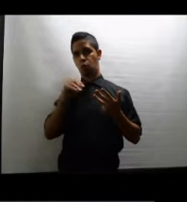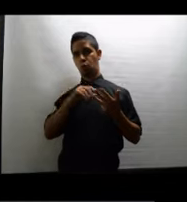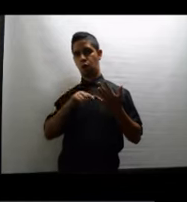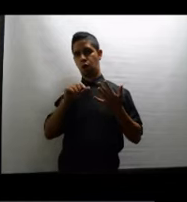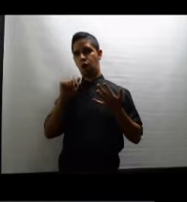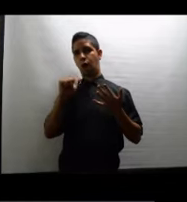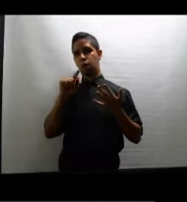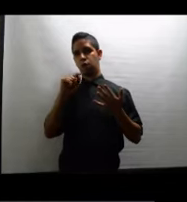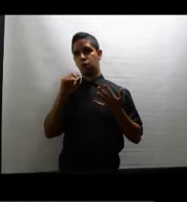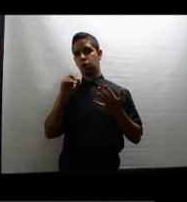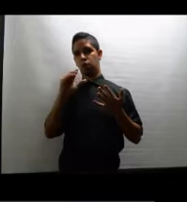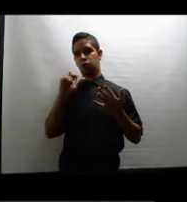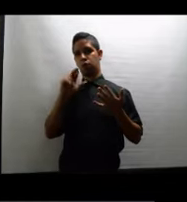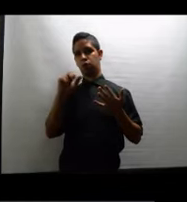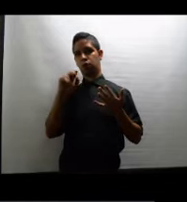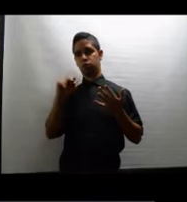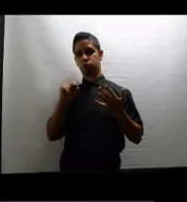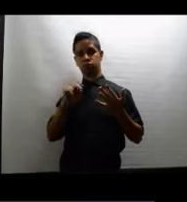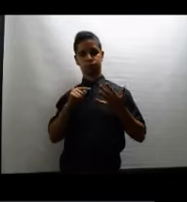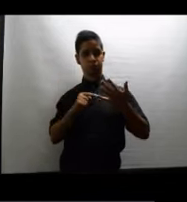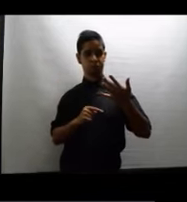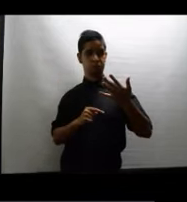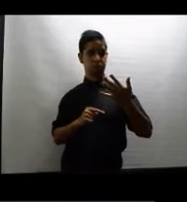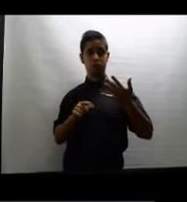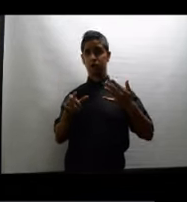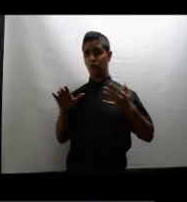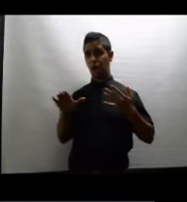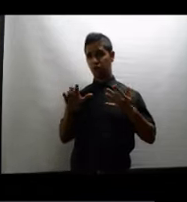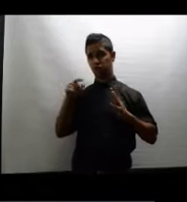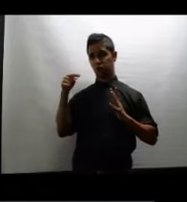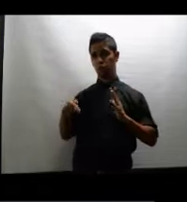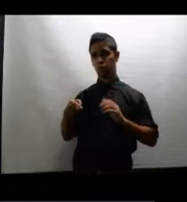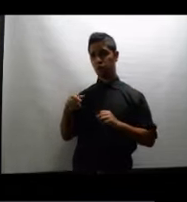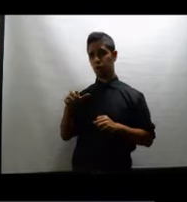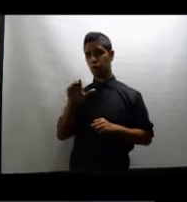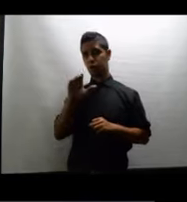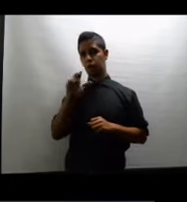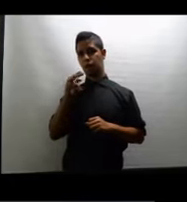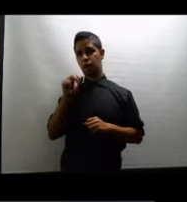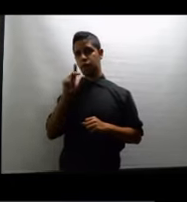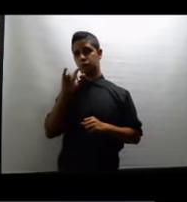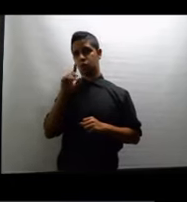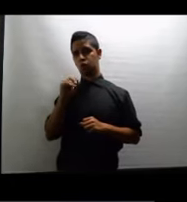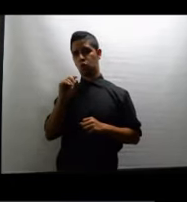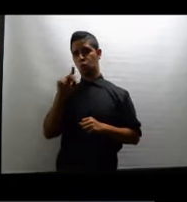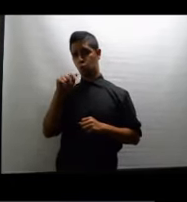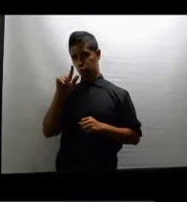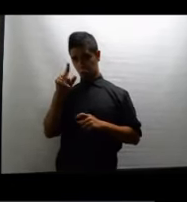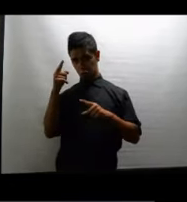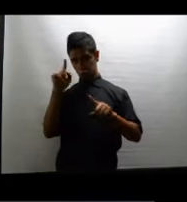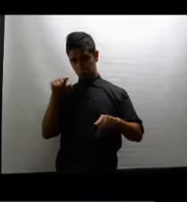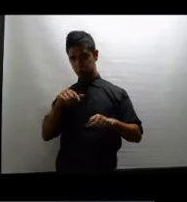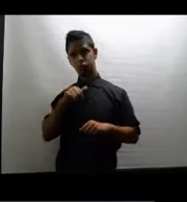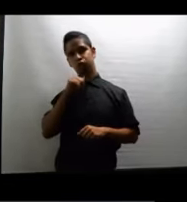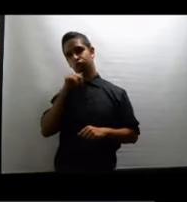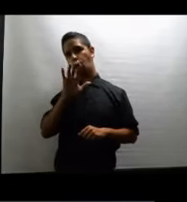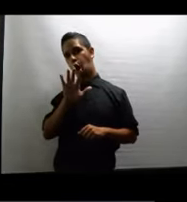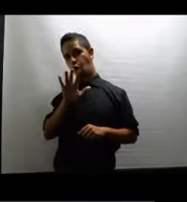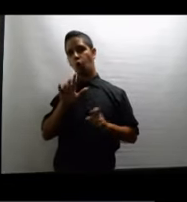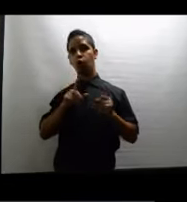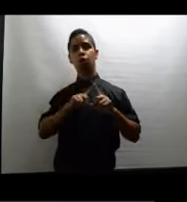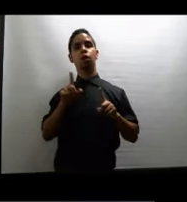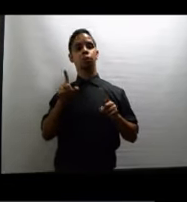Carrión. ¿También? Haciendo punto estuvo... Haciendo punto no. Estuvo, mira, fíjate,